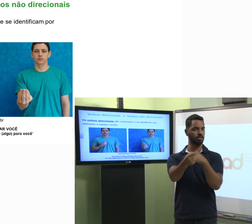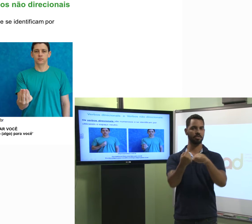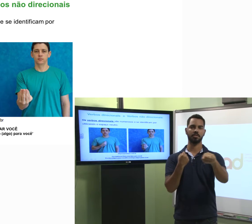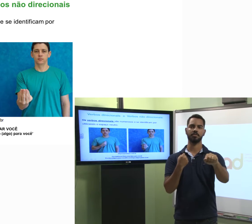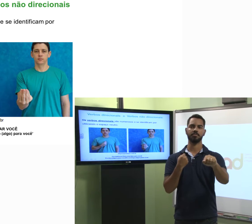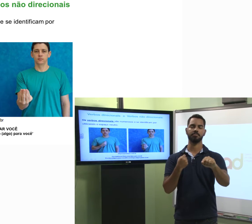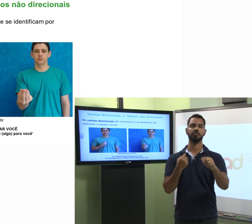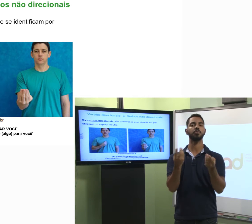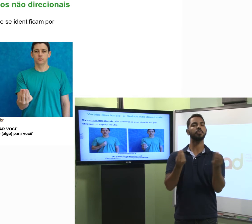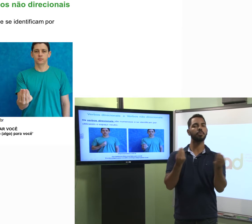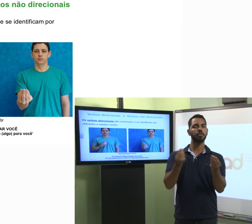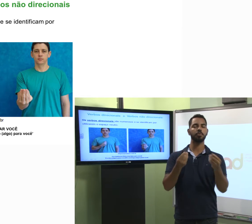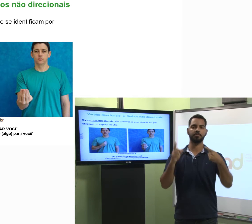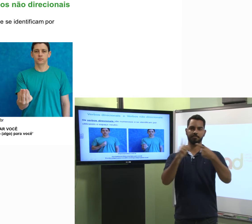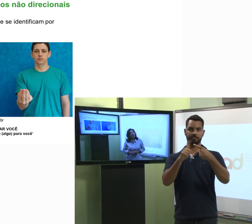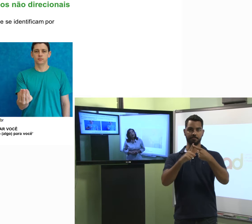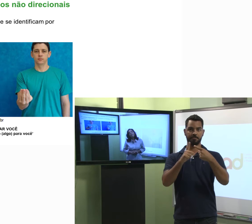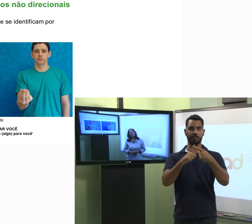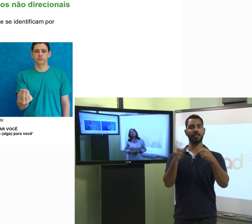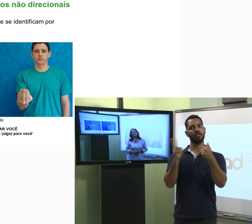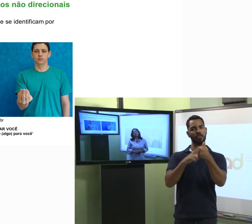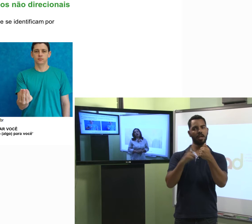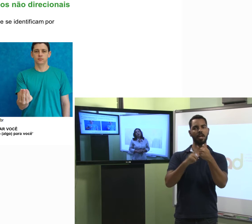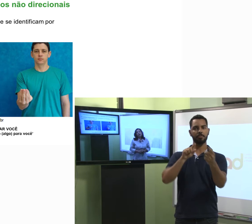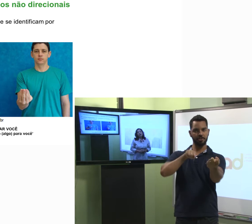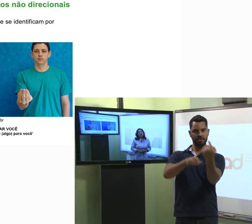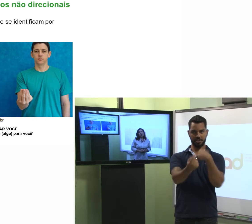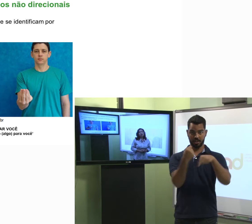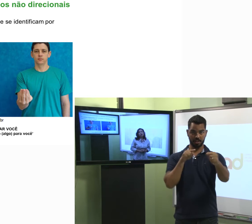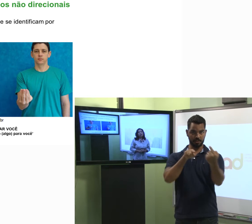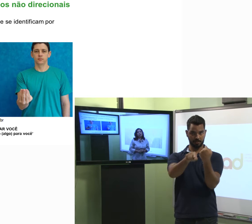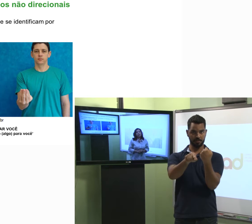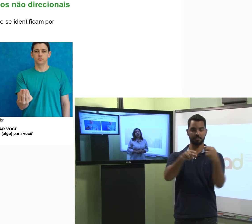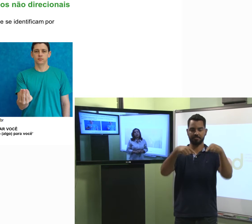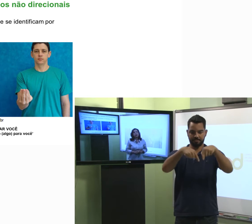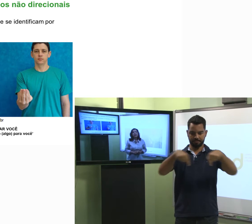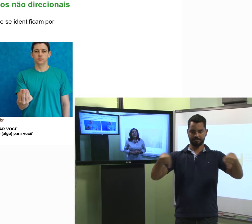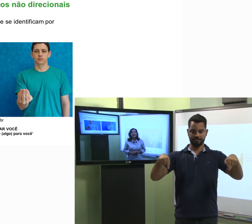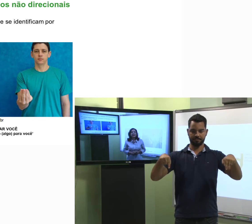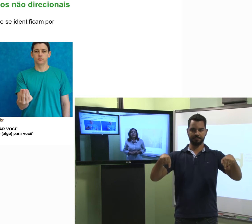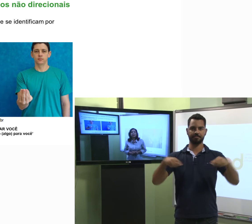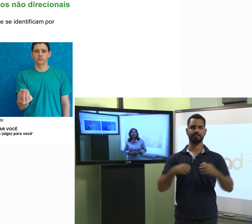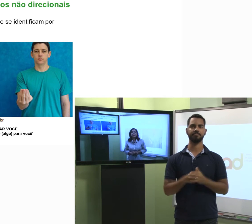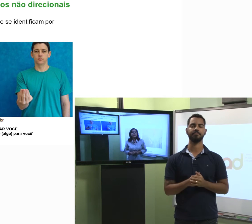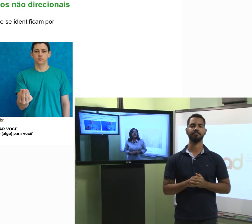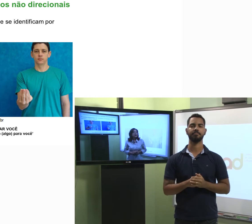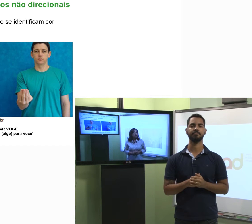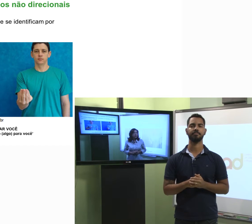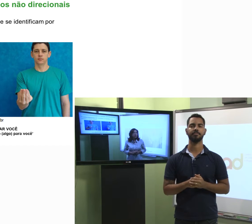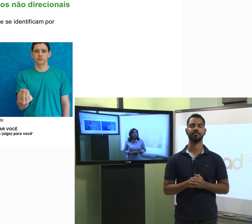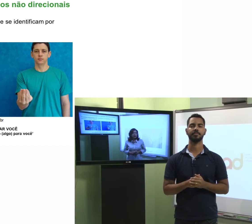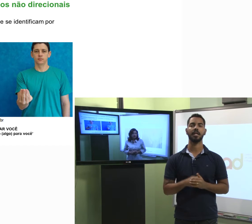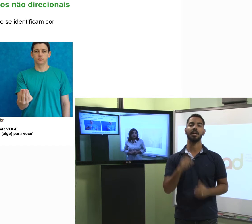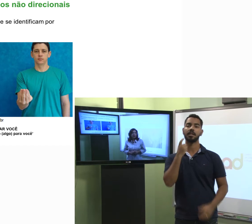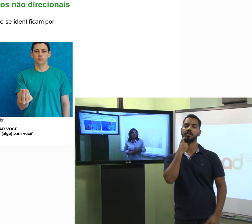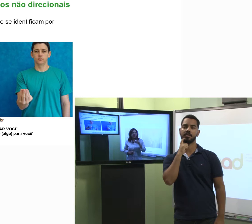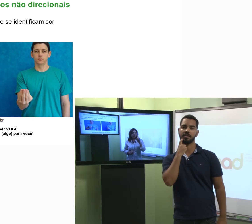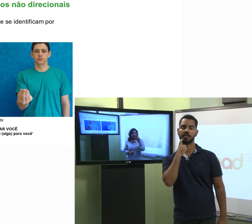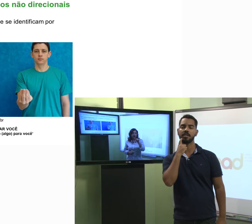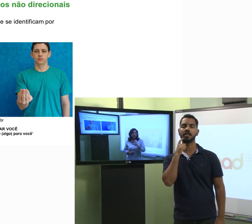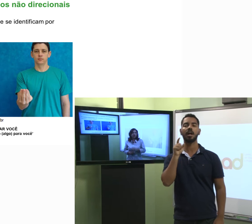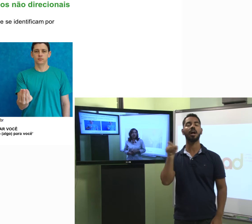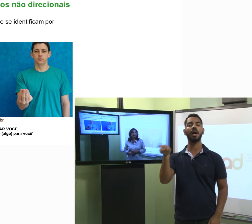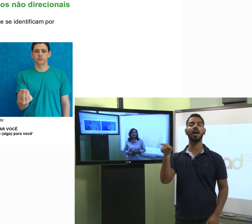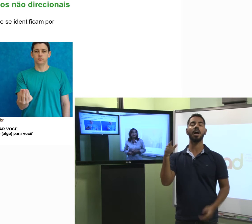verbos direcionais. Bom, pessoal, de acordo com Brito, nas Libras, são encontrados também